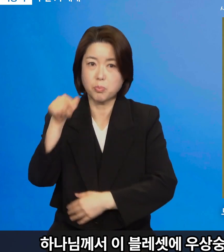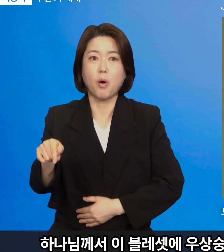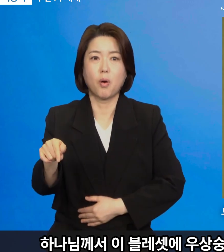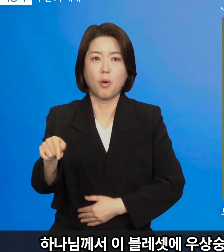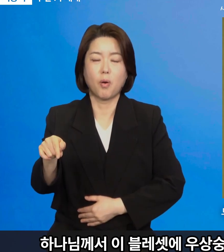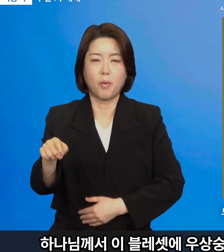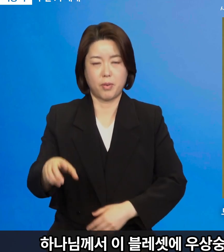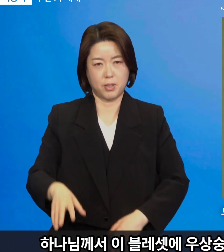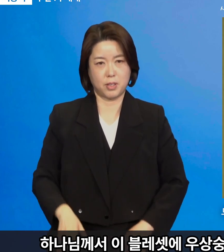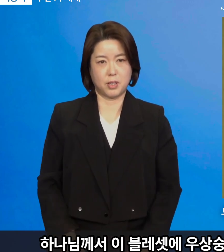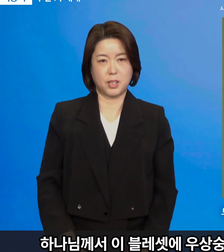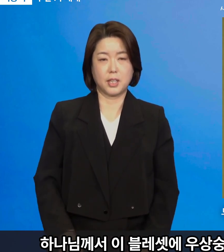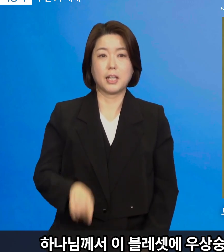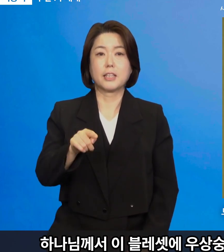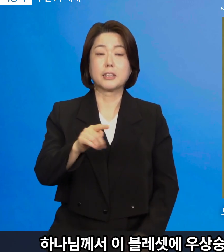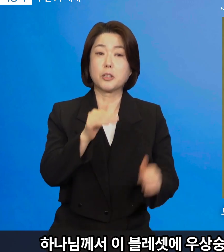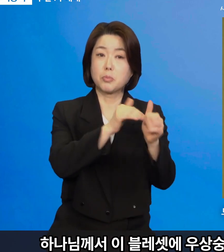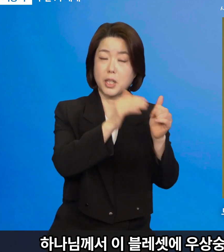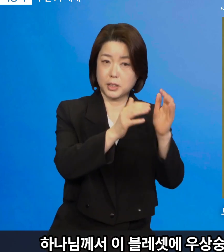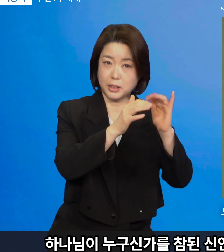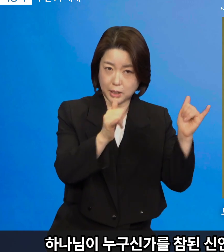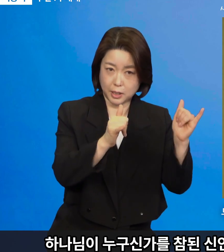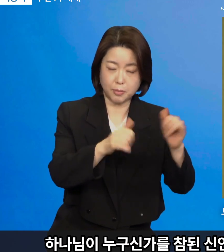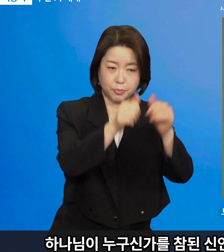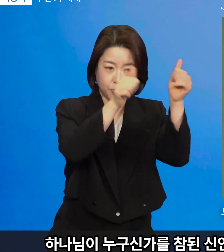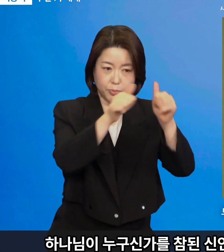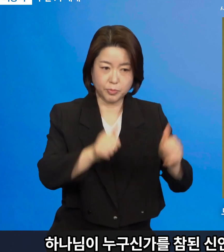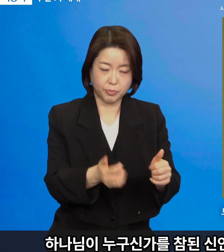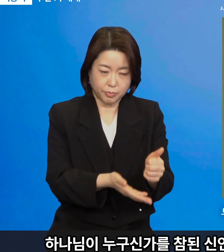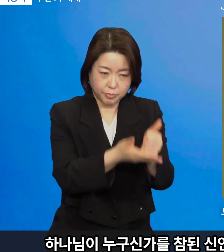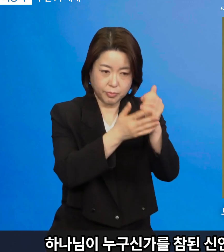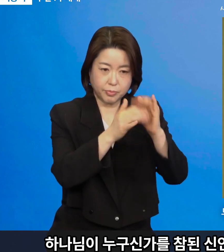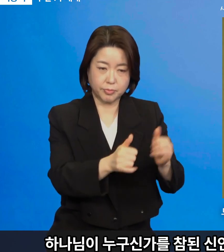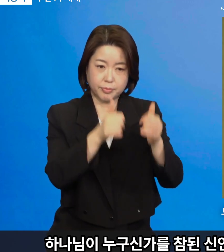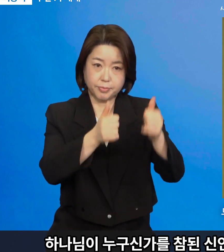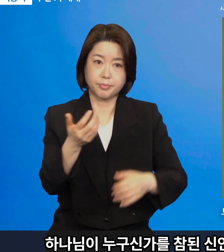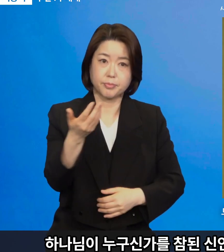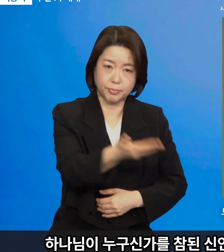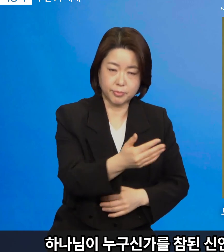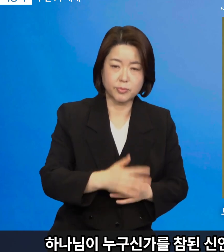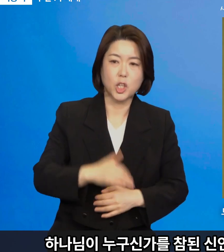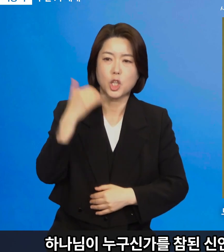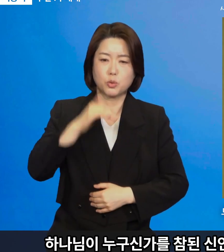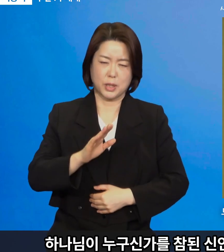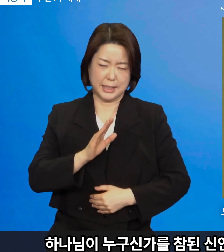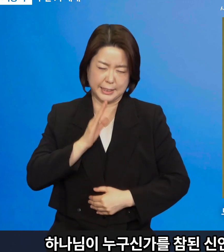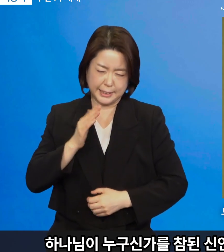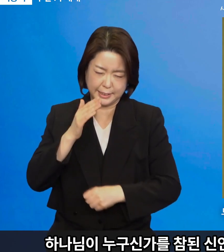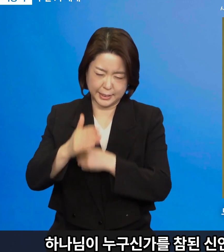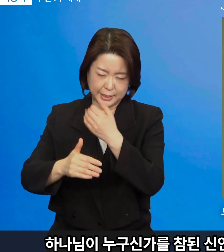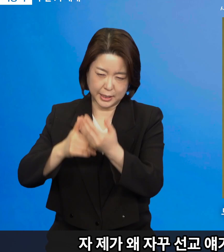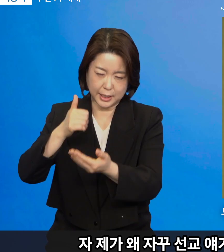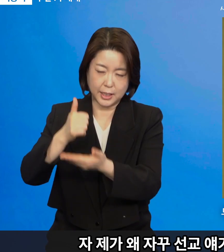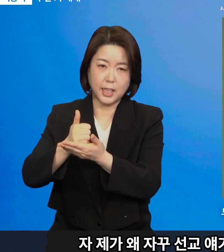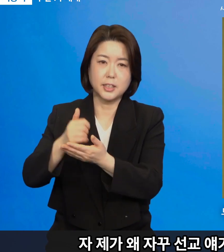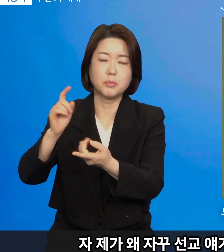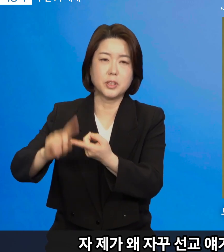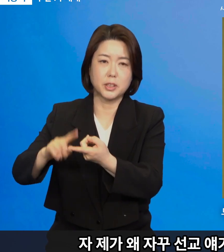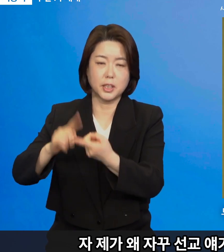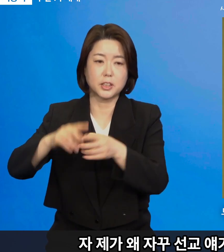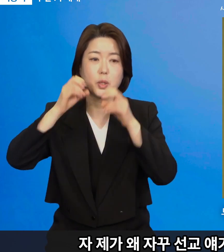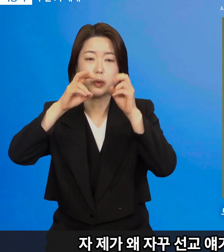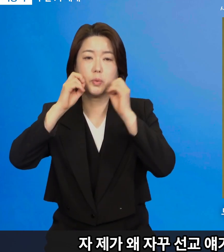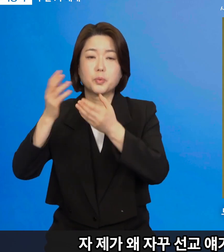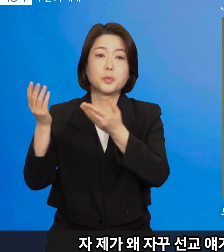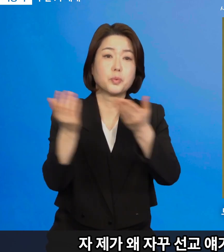우상 숭배자들을 심판함과 동시에 역시 하나님이 누구신가를, 참된 신인 것을 지금 선교하고 계시는 거예요. 자, 제가 왜